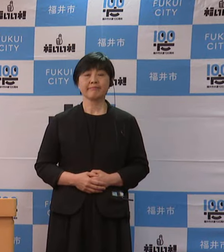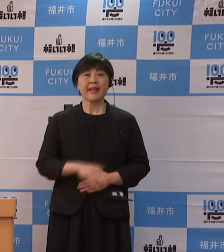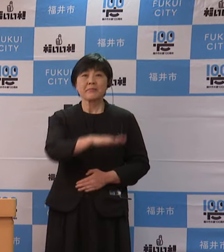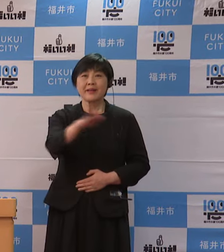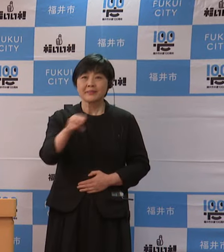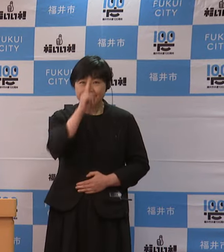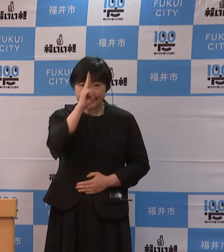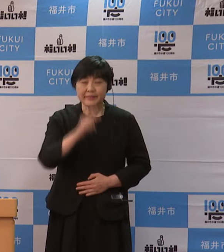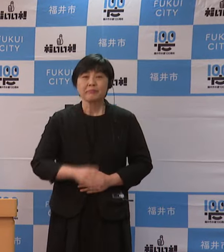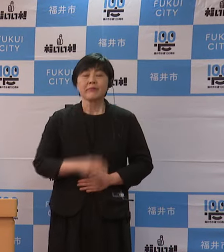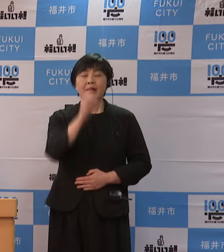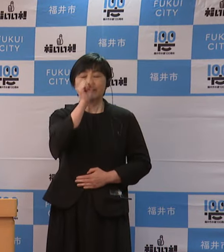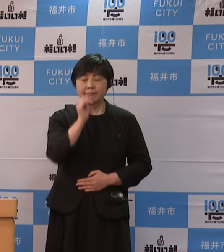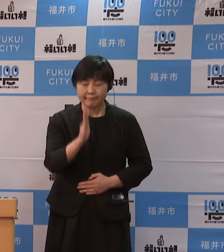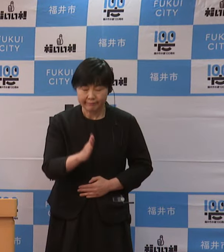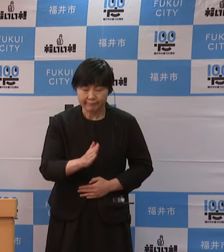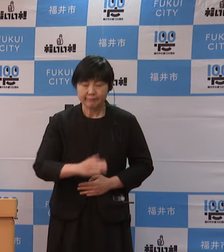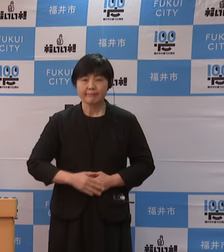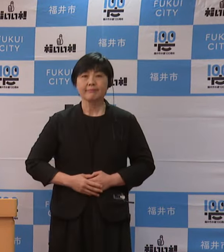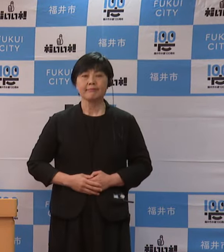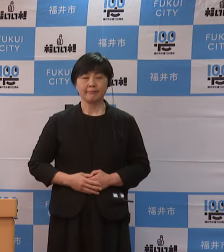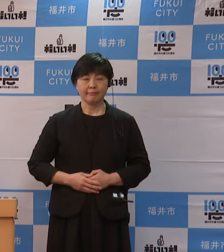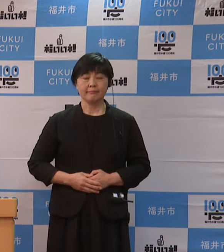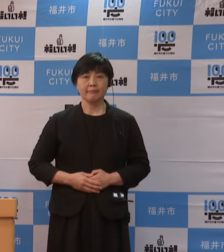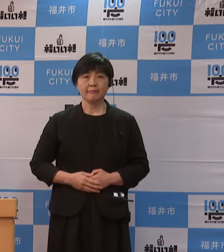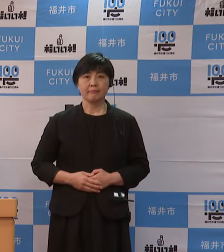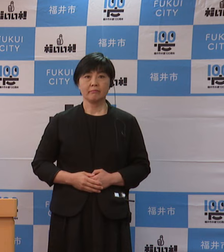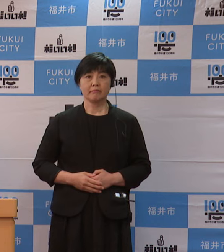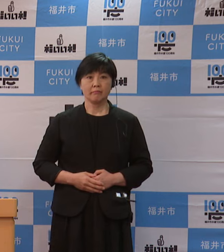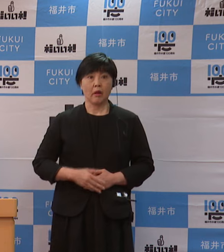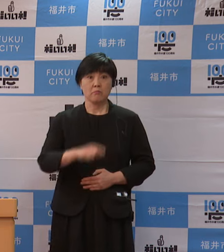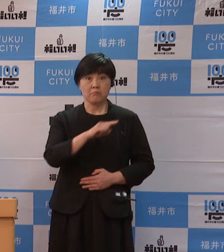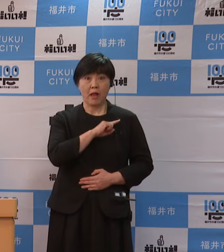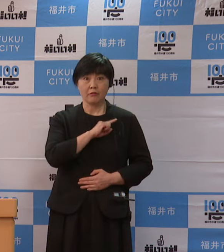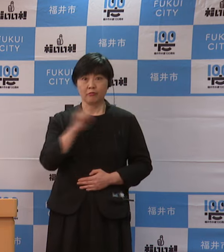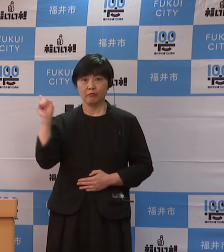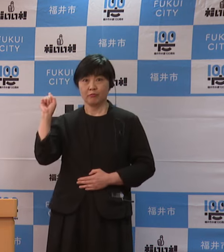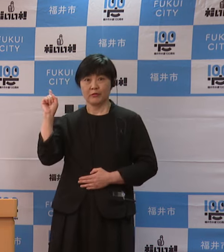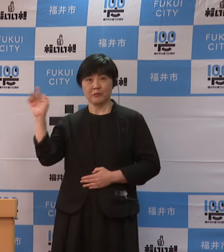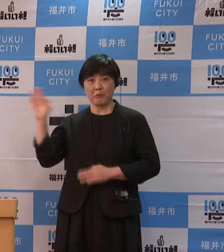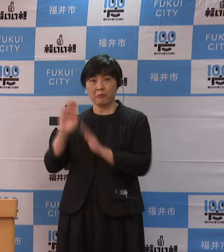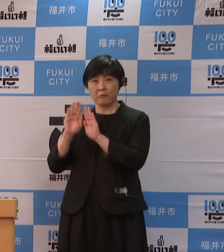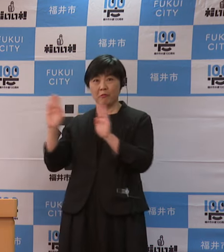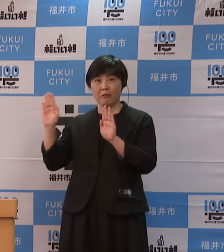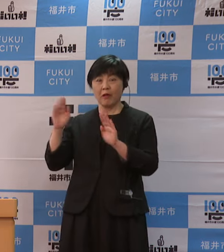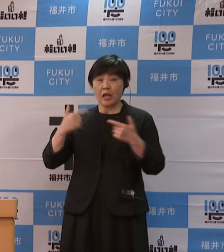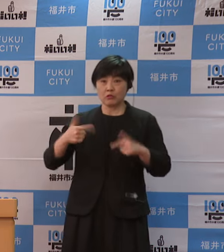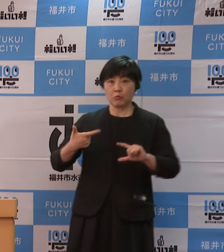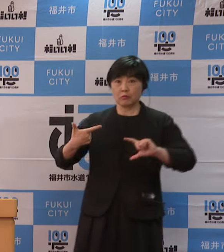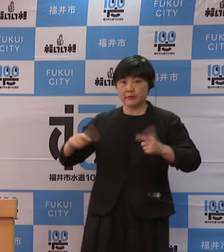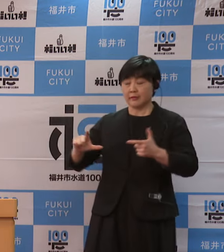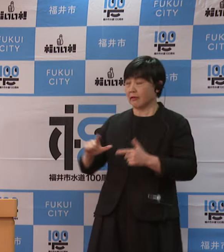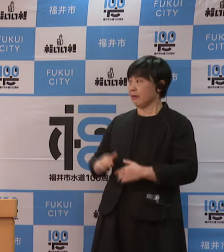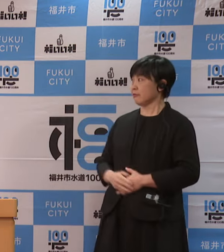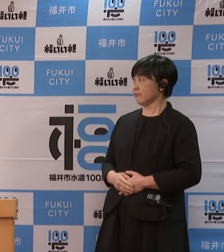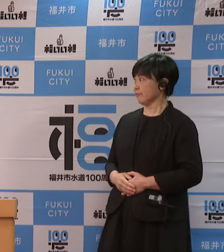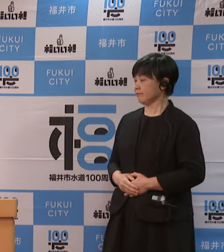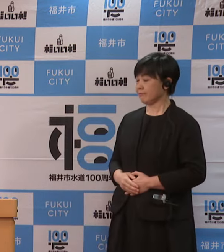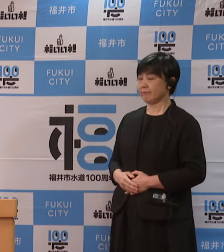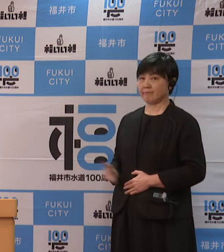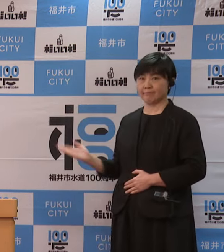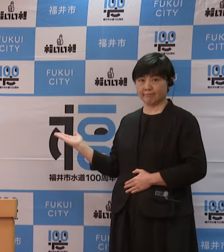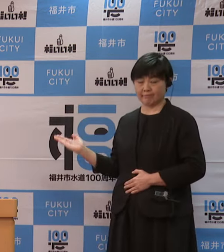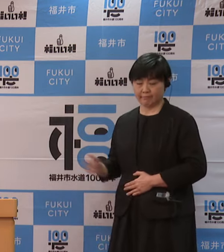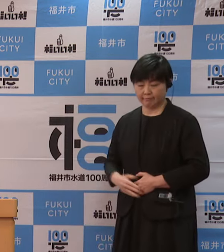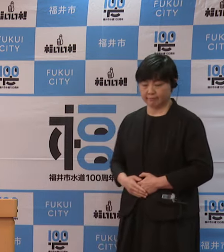皆さんこんにちは、よろしくお願いいたします。まず最初にこの後ろのですね、いつもと違うバックボード